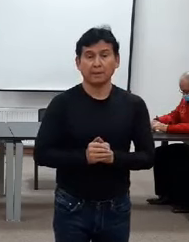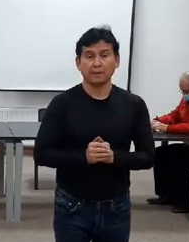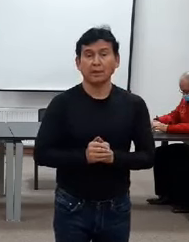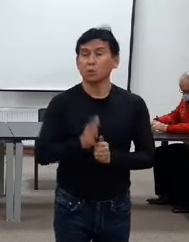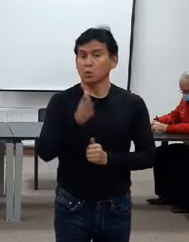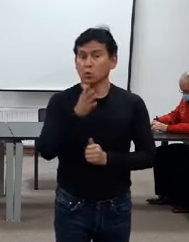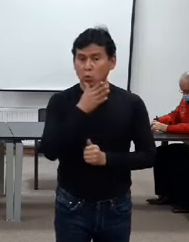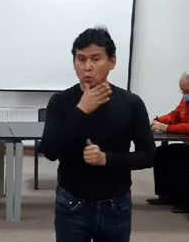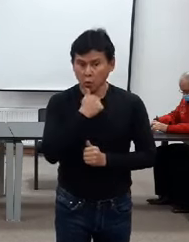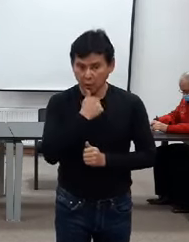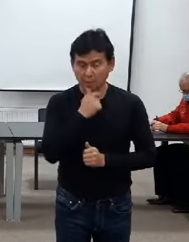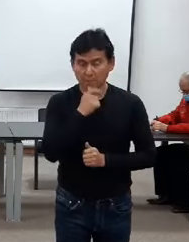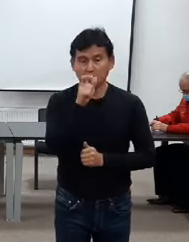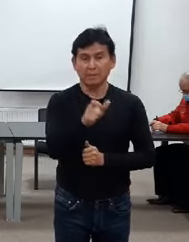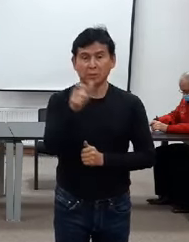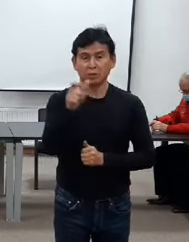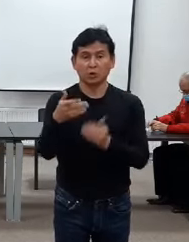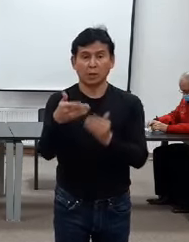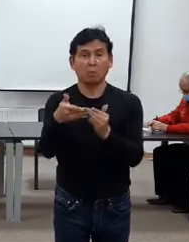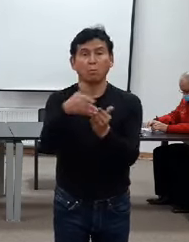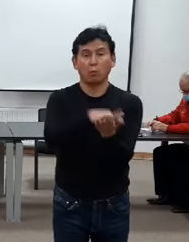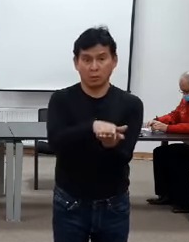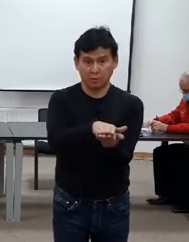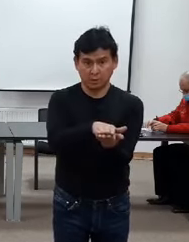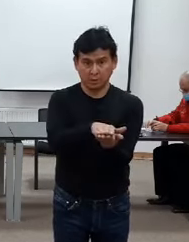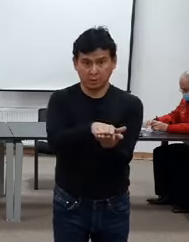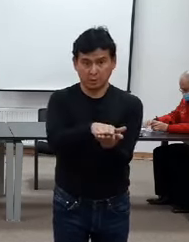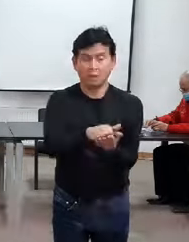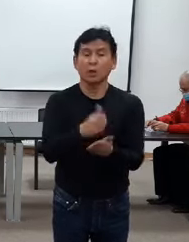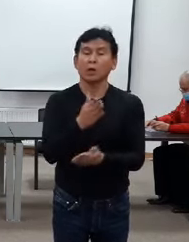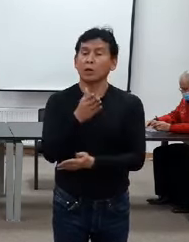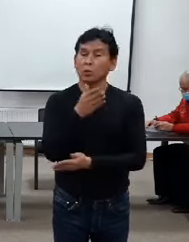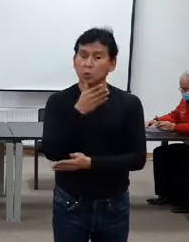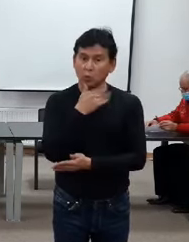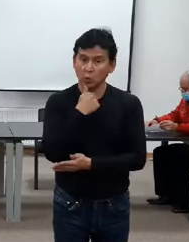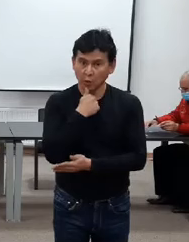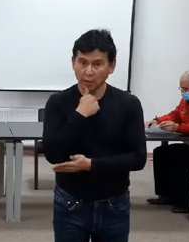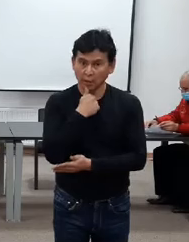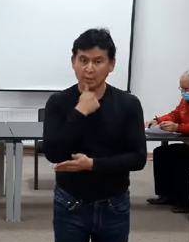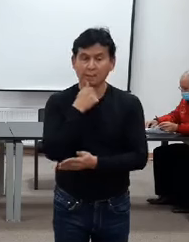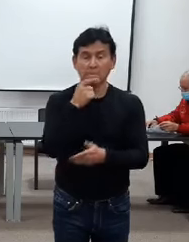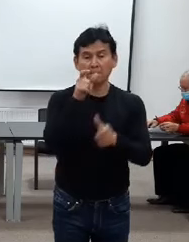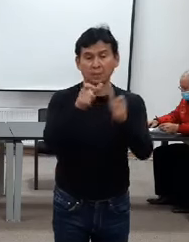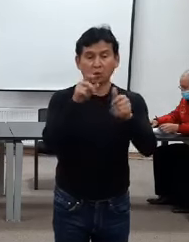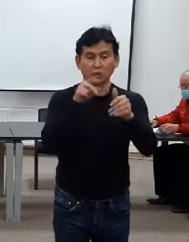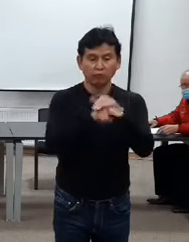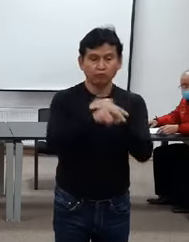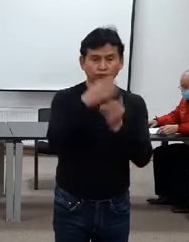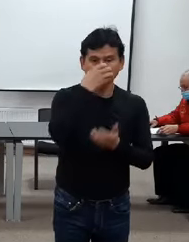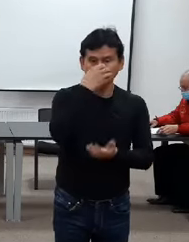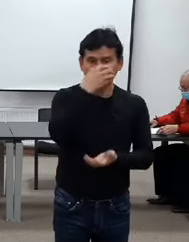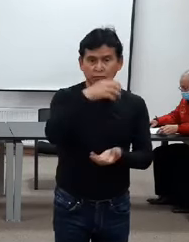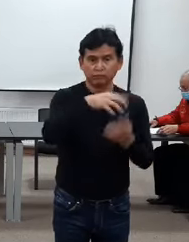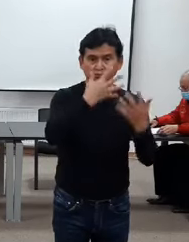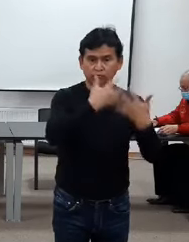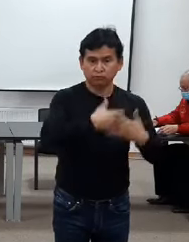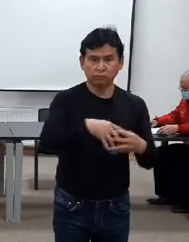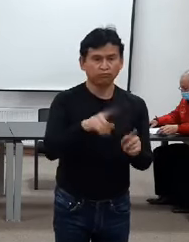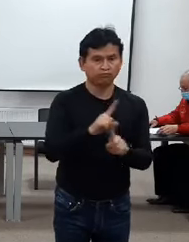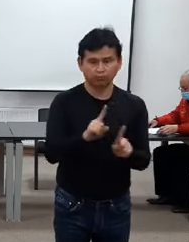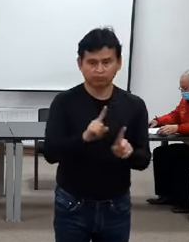No tenemos personas fallecidas, afortunadamente, que lamentar, y tampoco hay personas internadas que requieran ventilación mecánica. Respecto